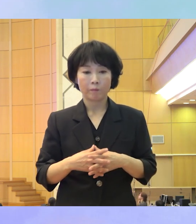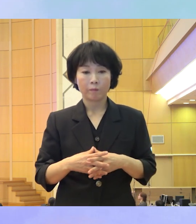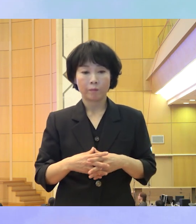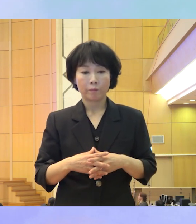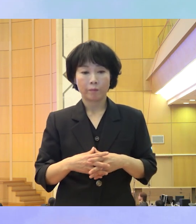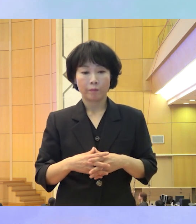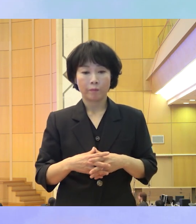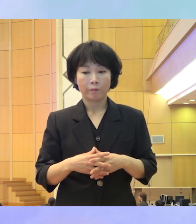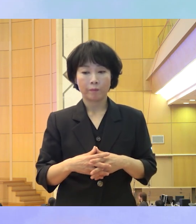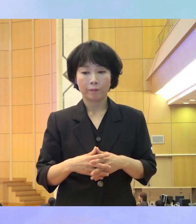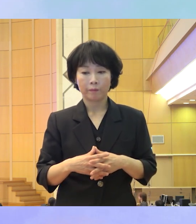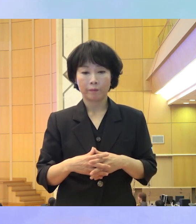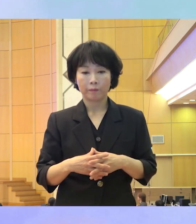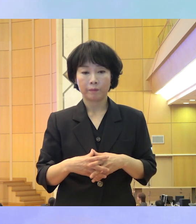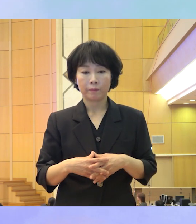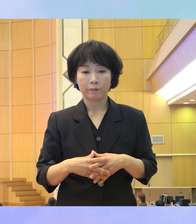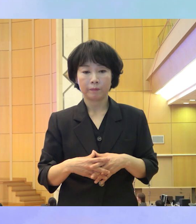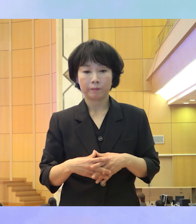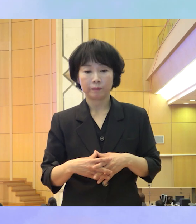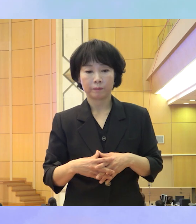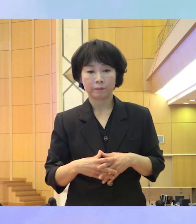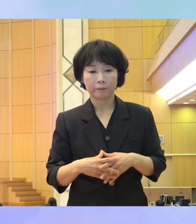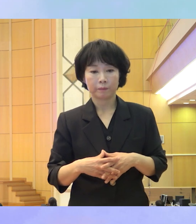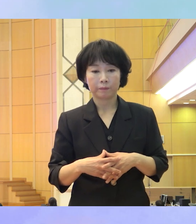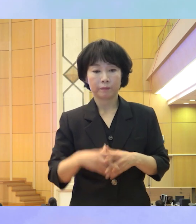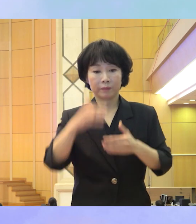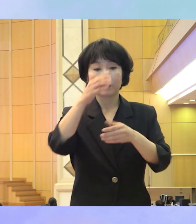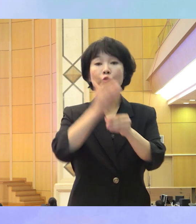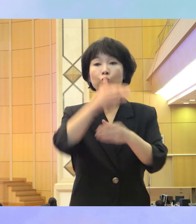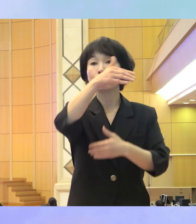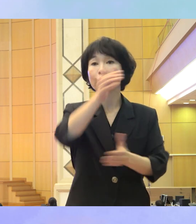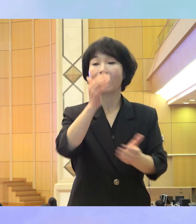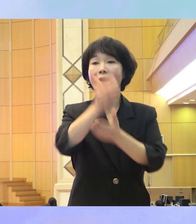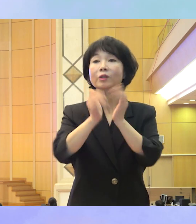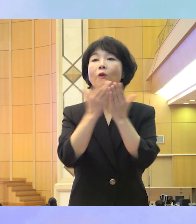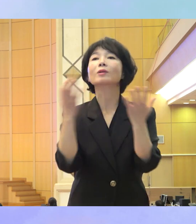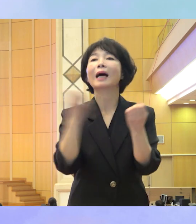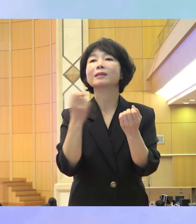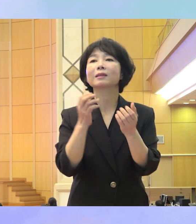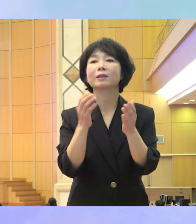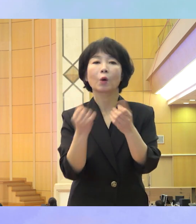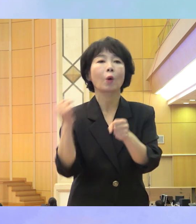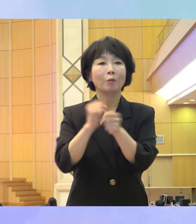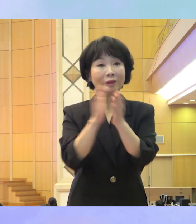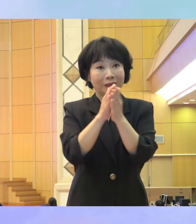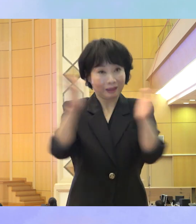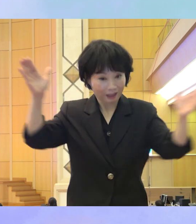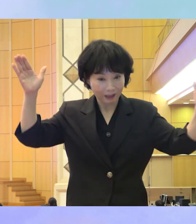123 성진에서 이제 중급 성경교육 시작합니다.